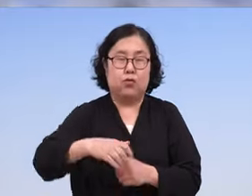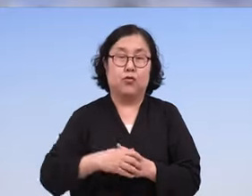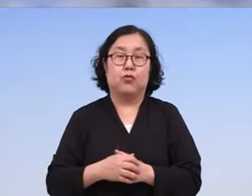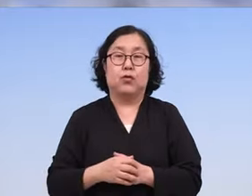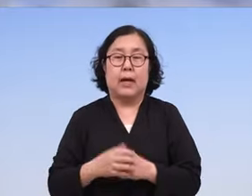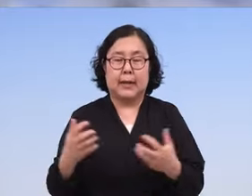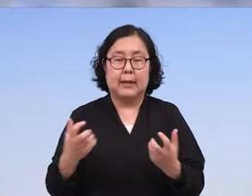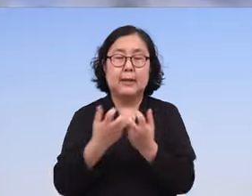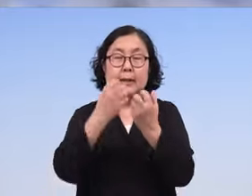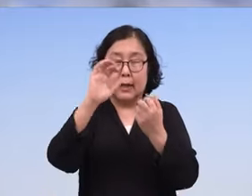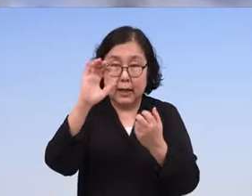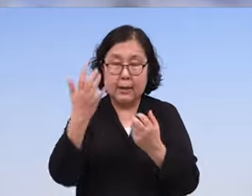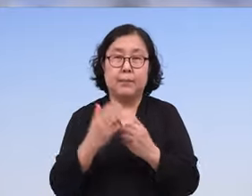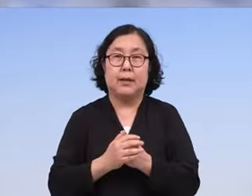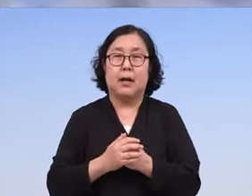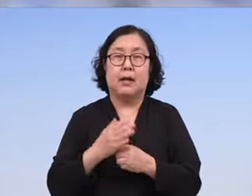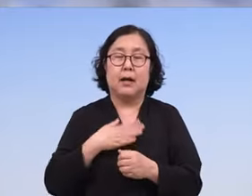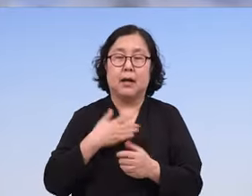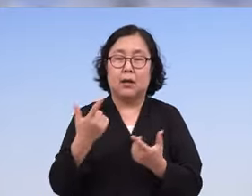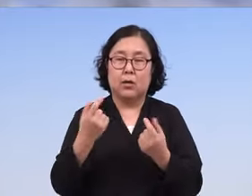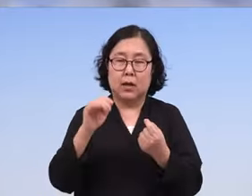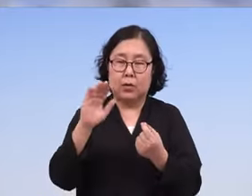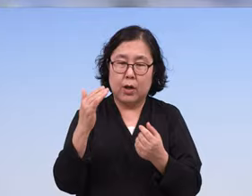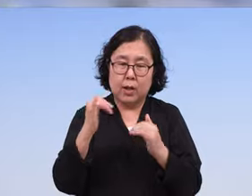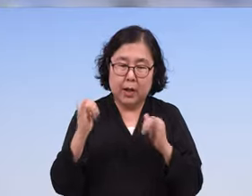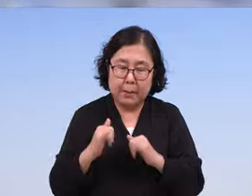케이스에 해당되지 않을까 늘 두려운 거예요.